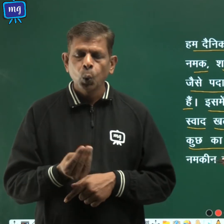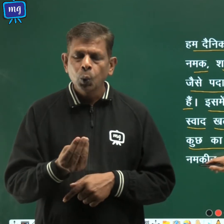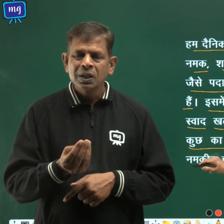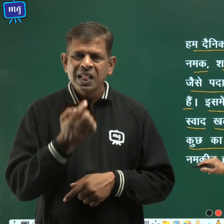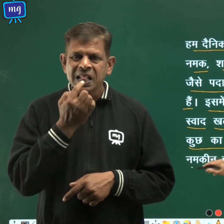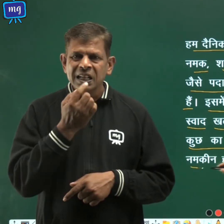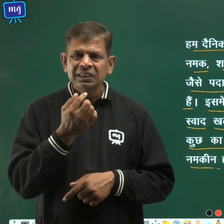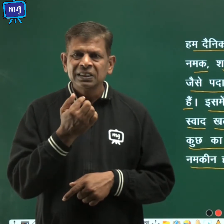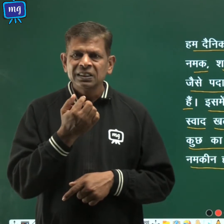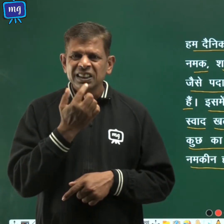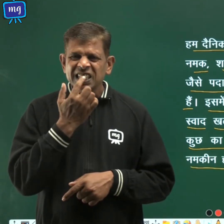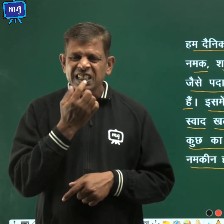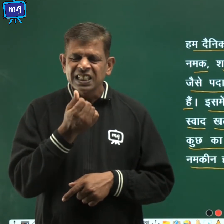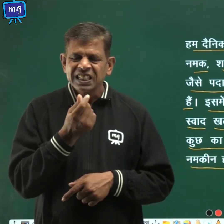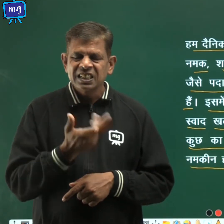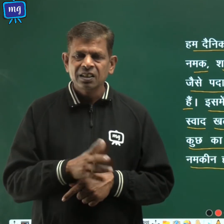नमकीन होता है।